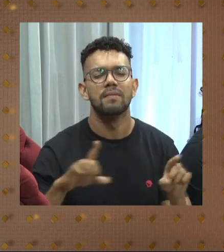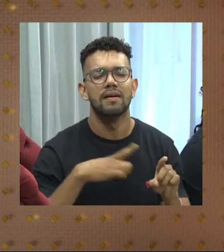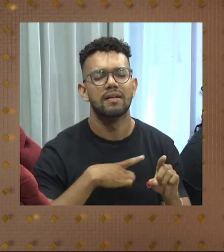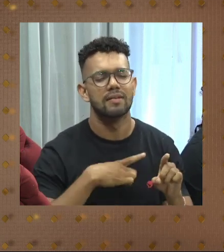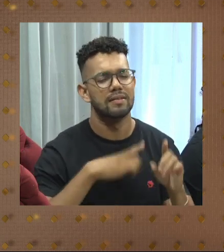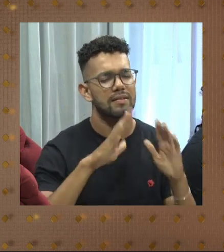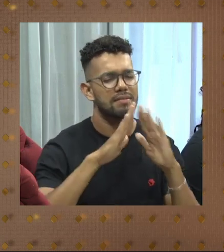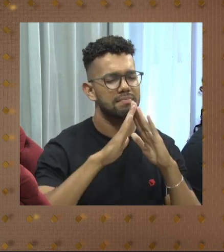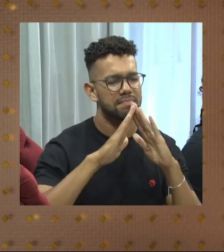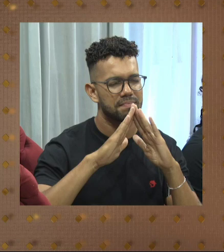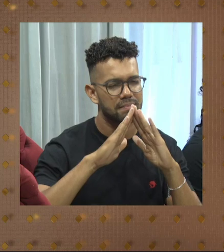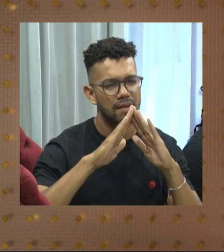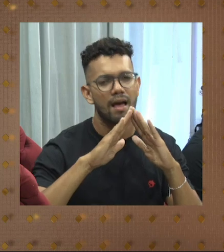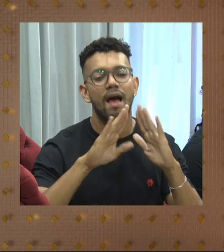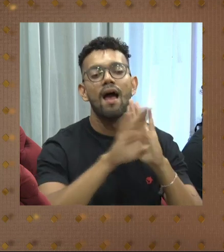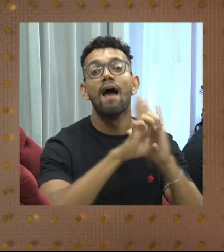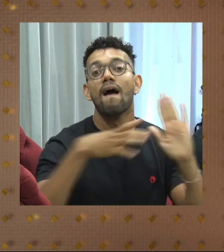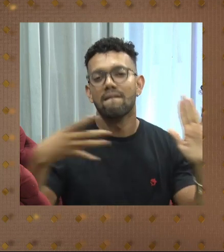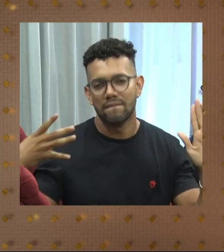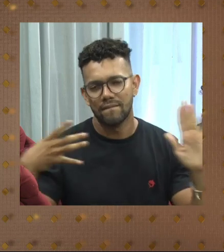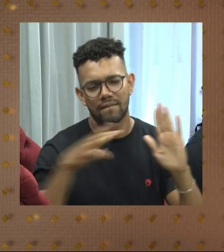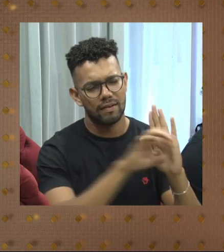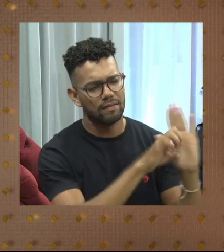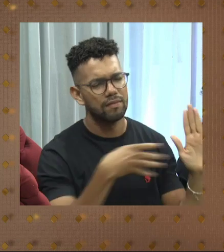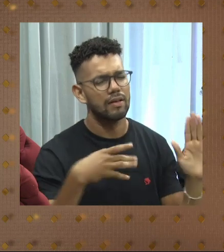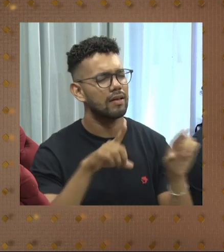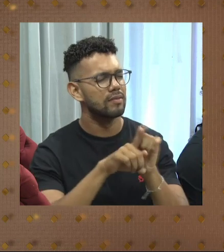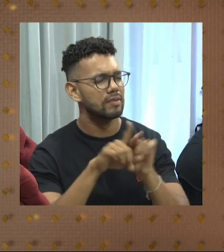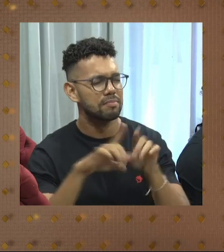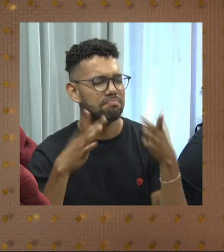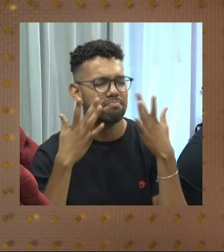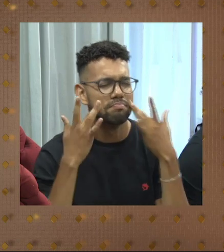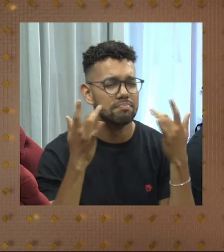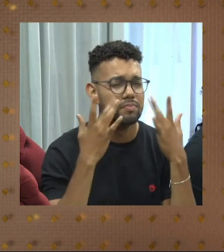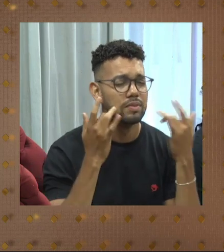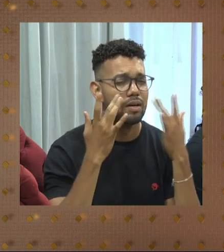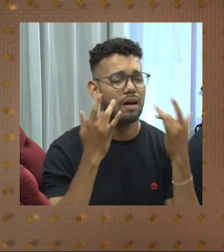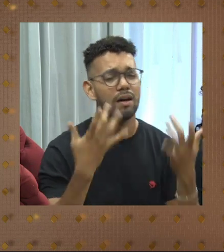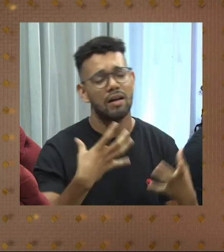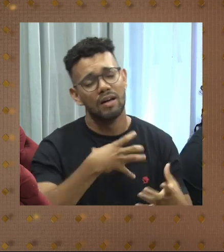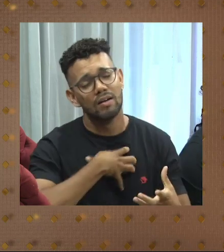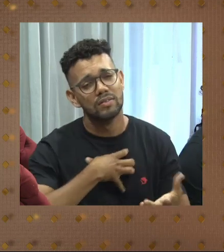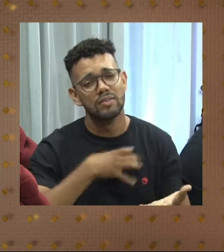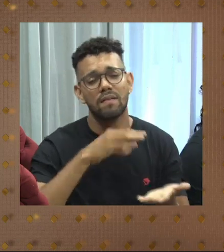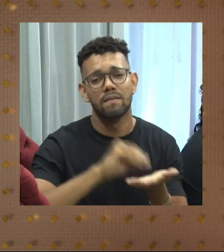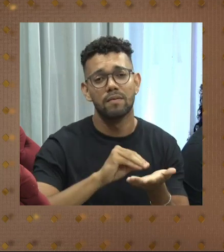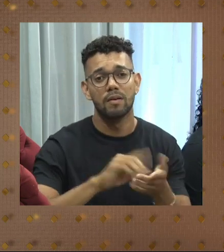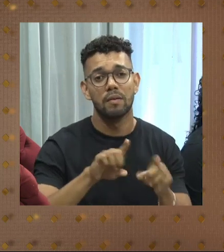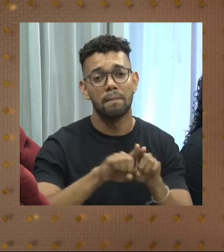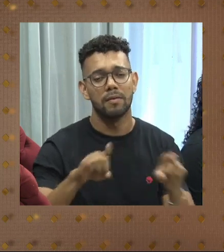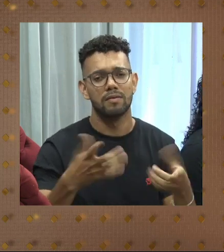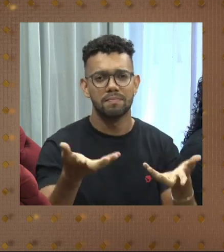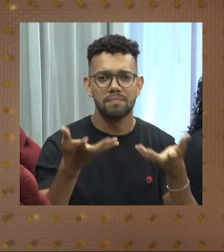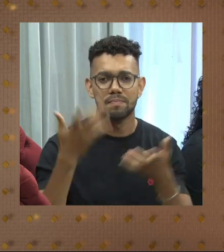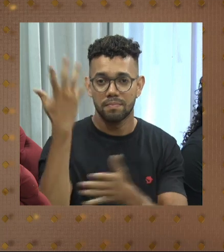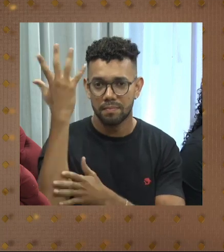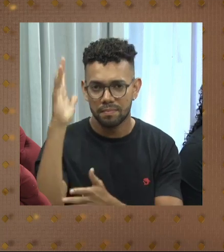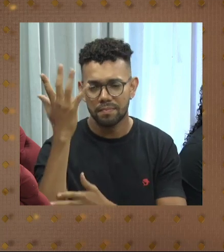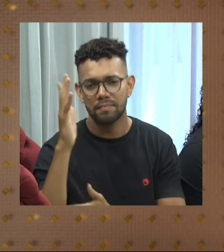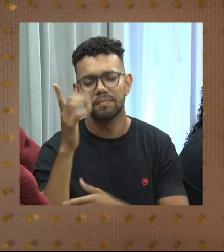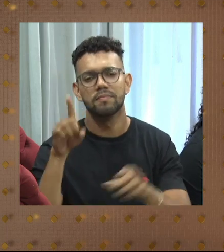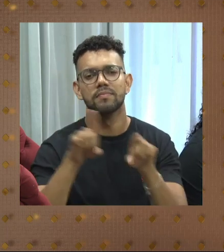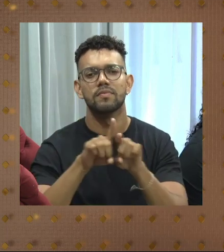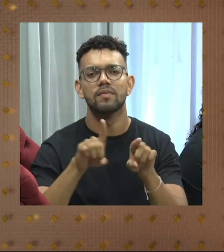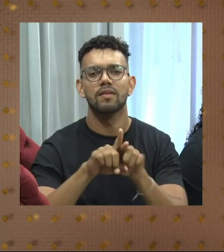de espetáculos, não é? Mais casas de teatro, mais teatros, porque isso é tão bacana. Eu quero até parabenizar a minha produção, Tarcísio